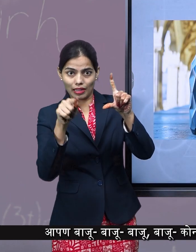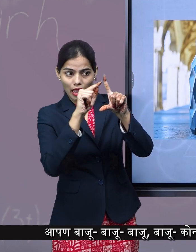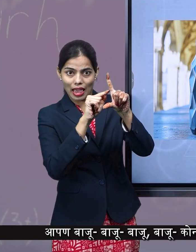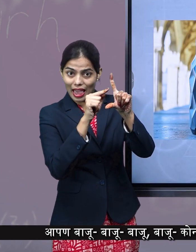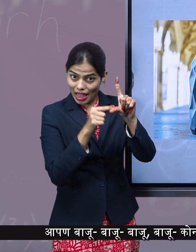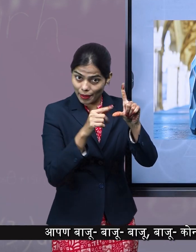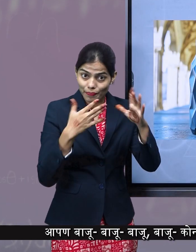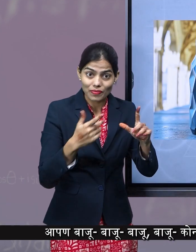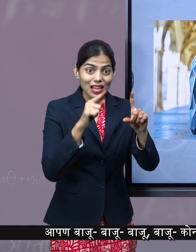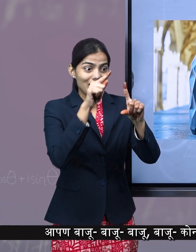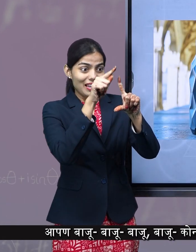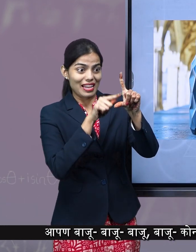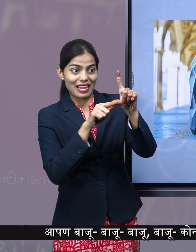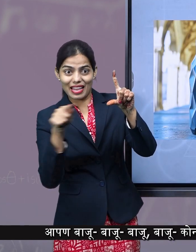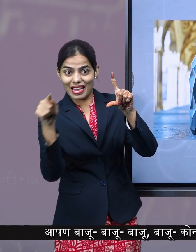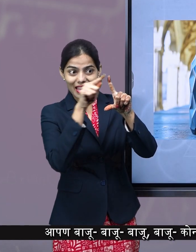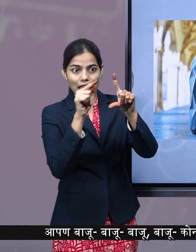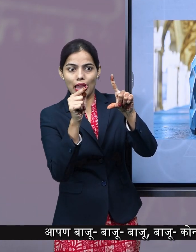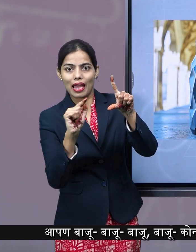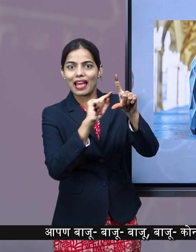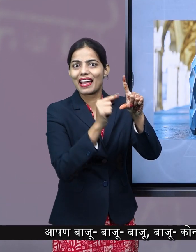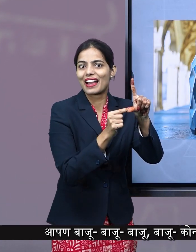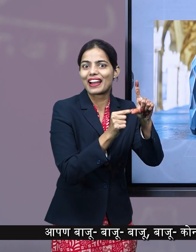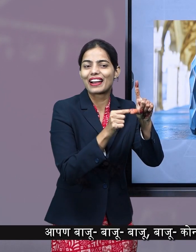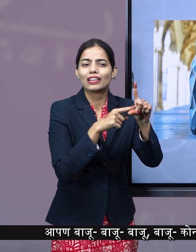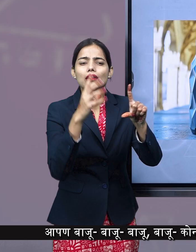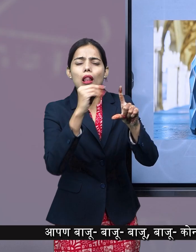कोन आणि इतर नियमांबद्दल शिकू.